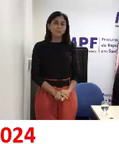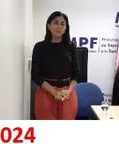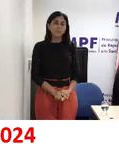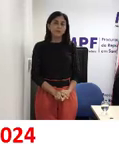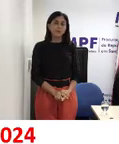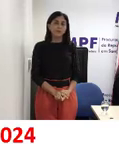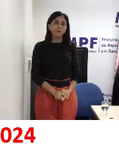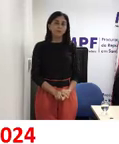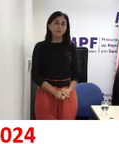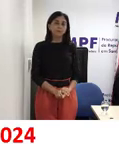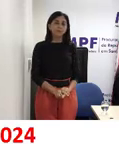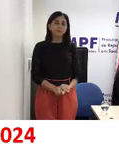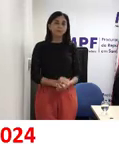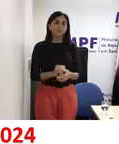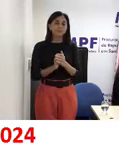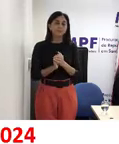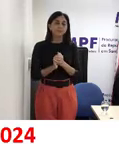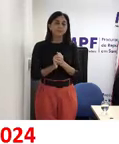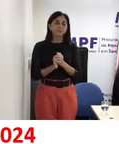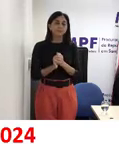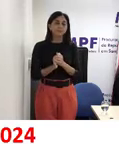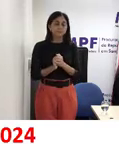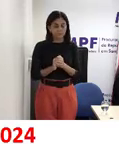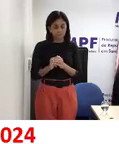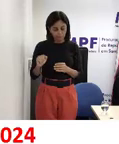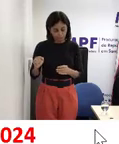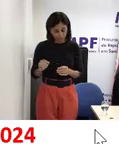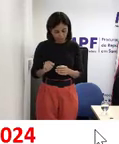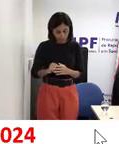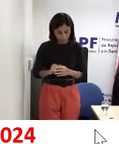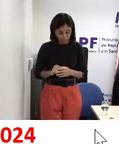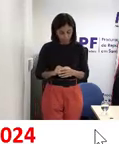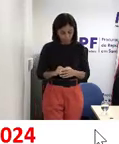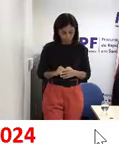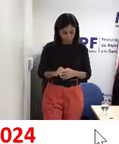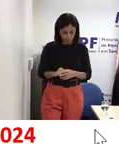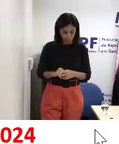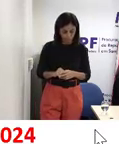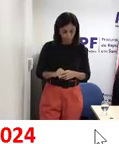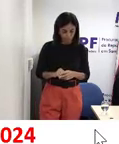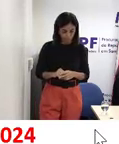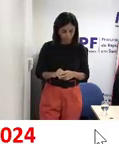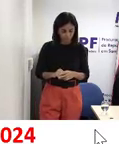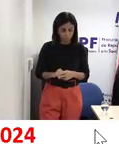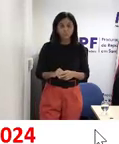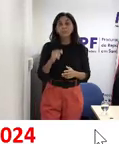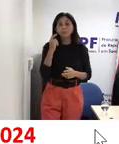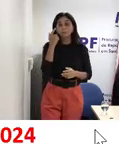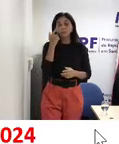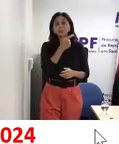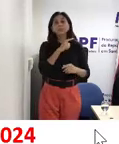alguns crimes inclusive houve uma recente alteração tá em relação a a a ao rol dos crimes